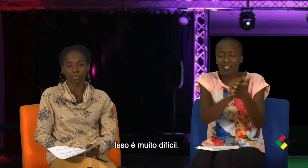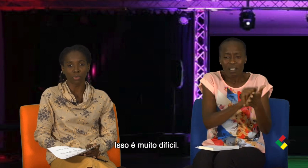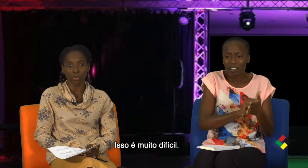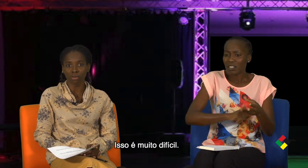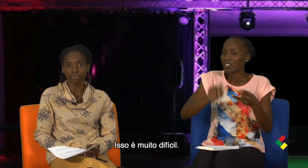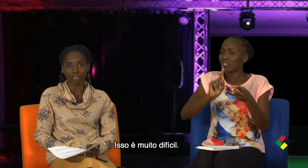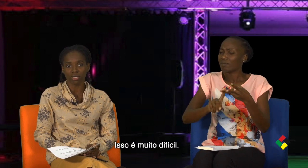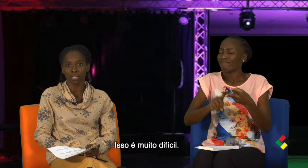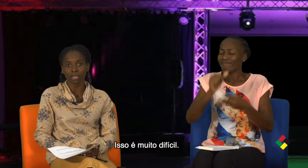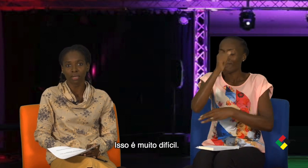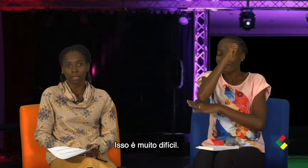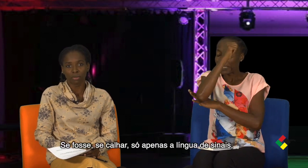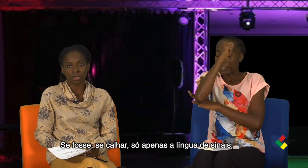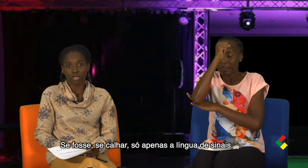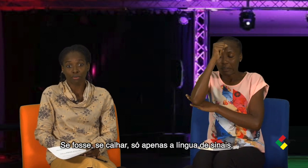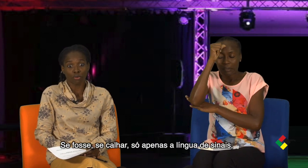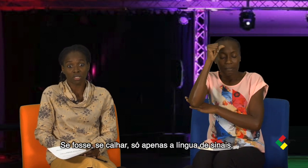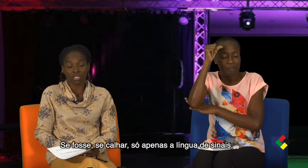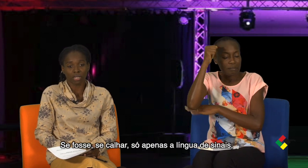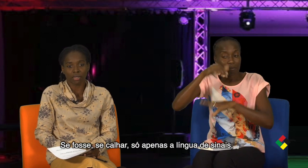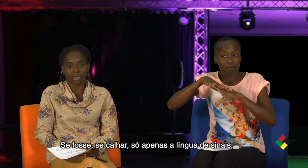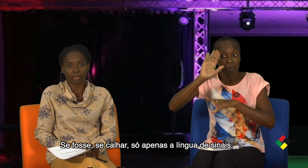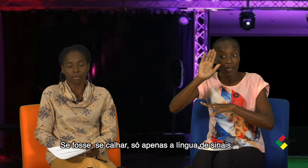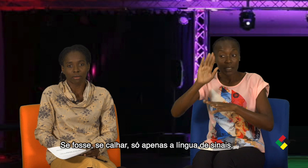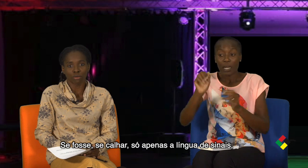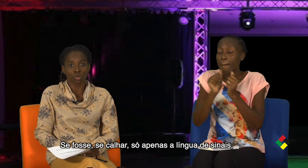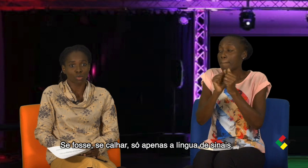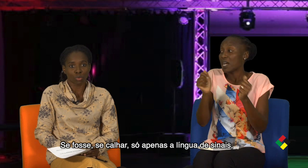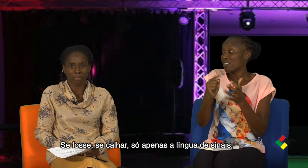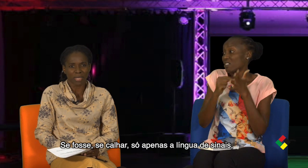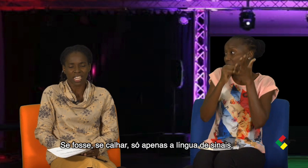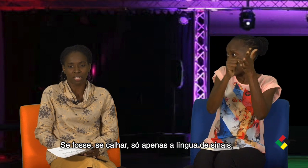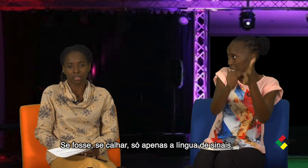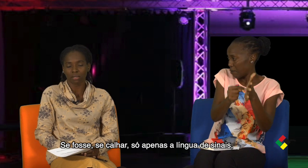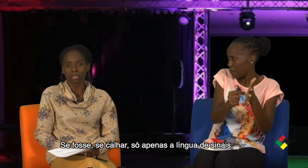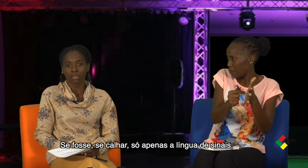muito difícil. Porque se fosse, se calhar, só apenas